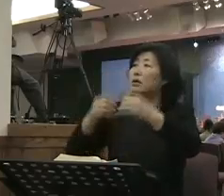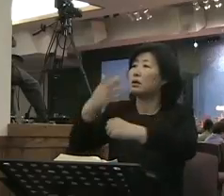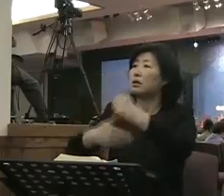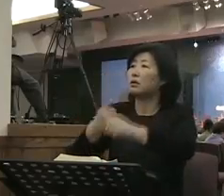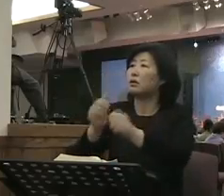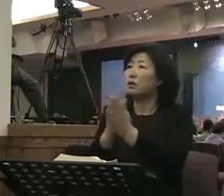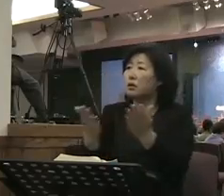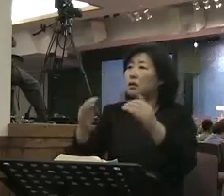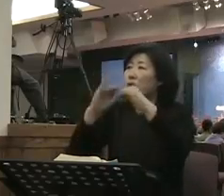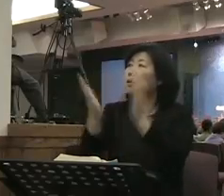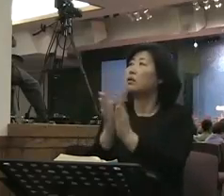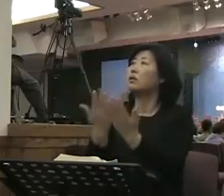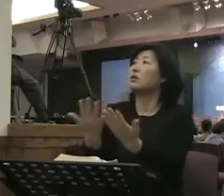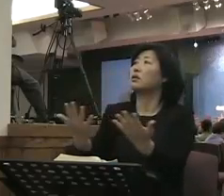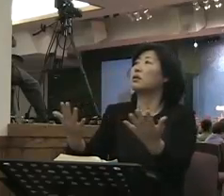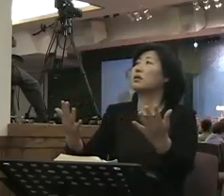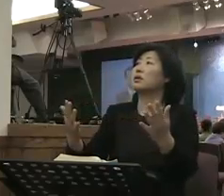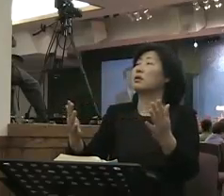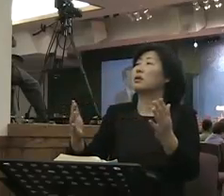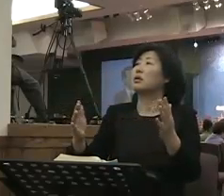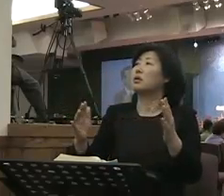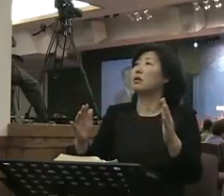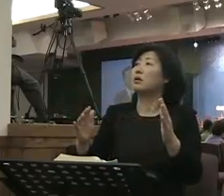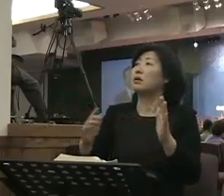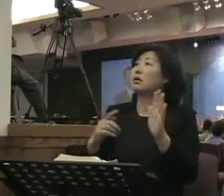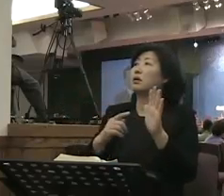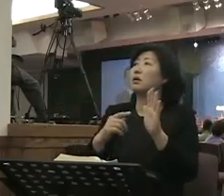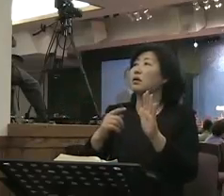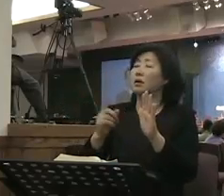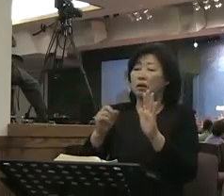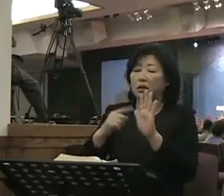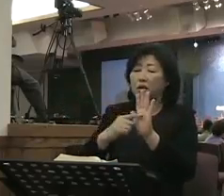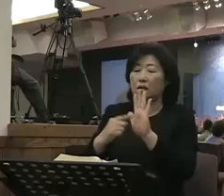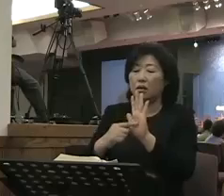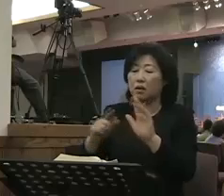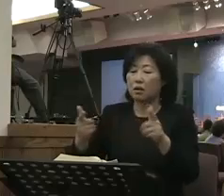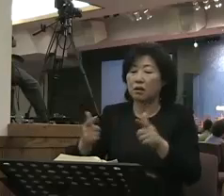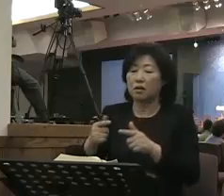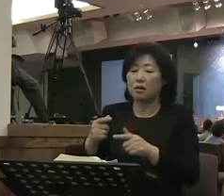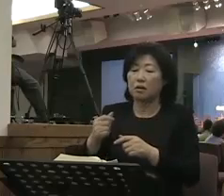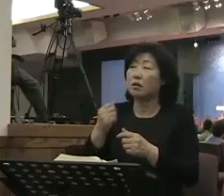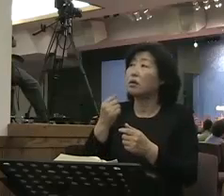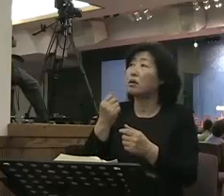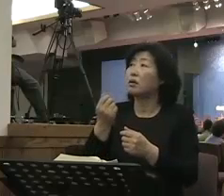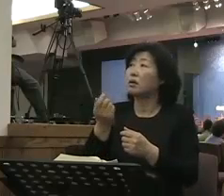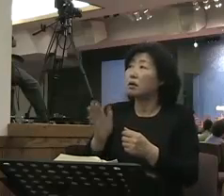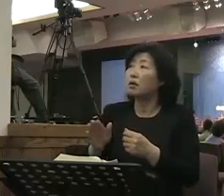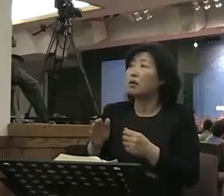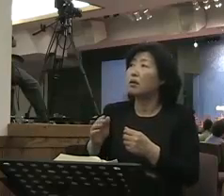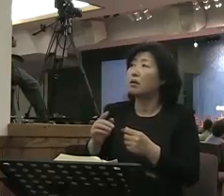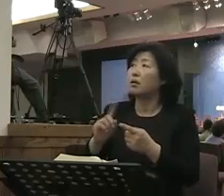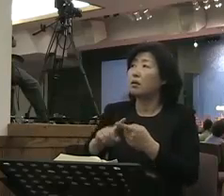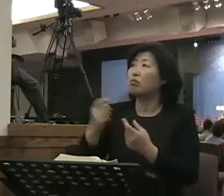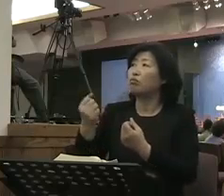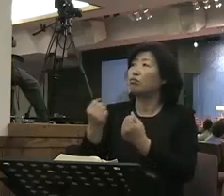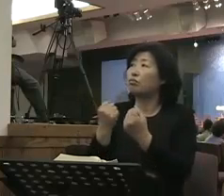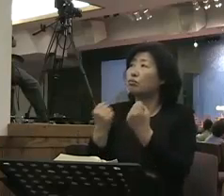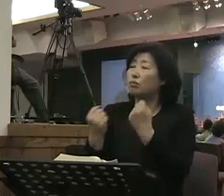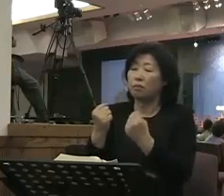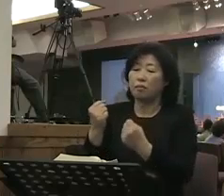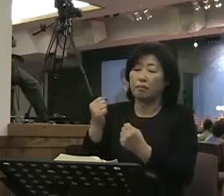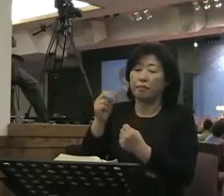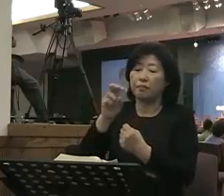전체적인 컨텍스트에서 마띠아가 한 일이고 나타나지 않습니다. 그런데도 불구하고 하나님은 왜 그 장면에, 그 막대한